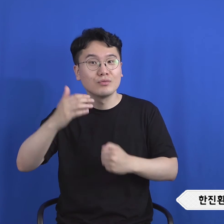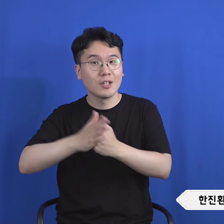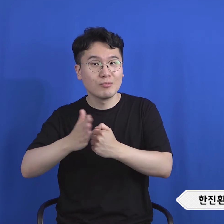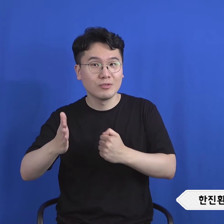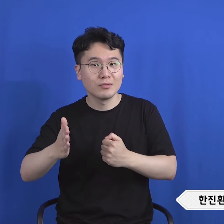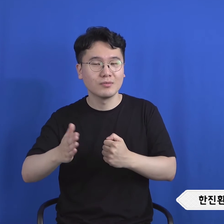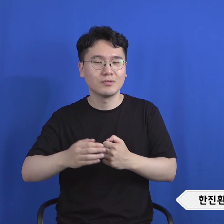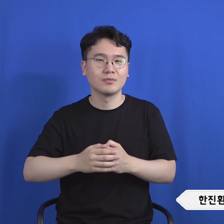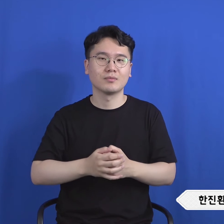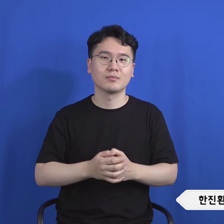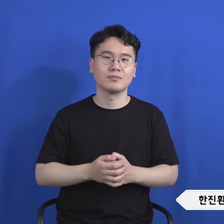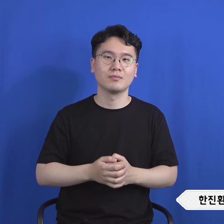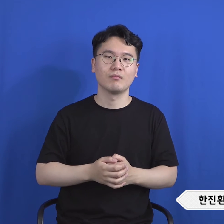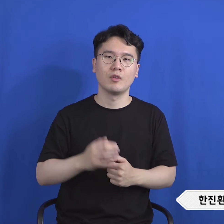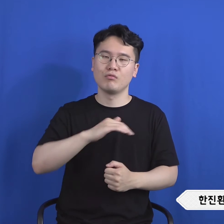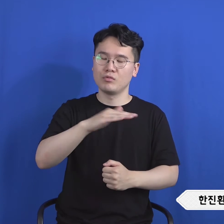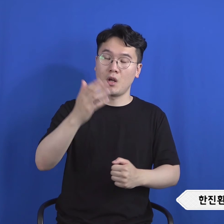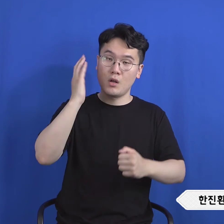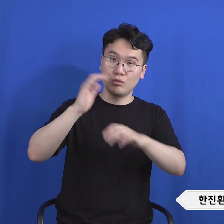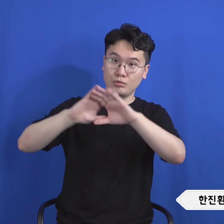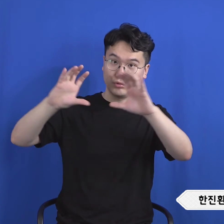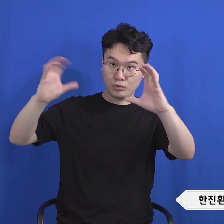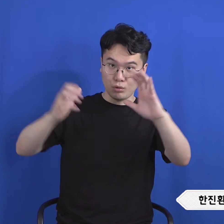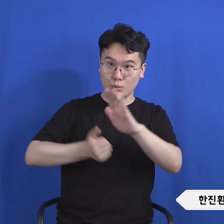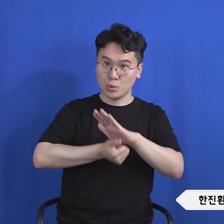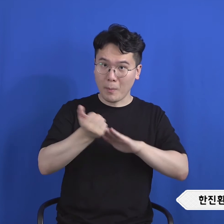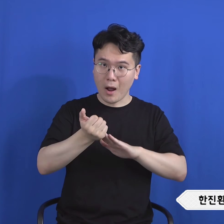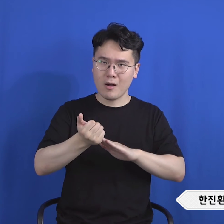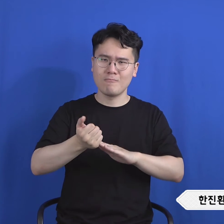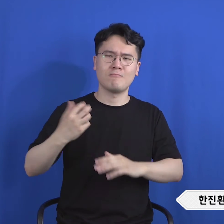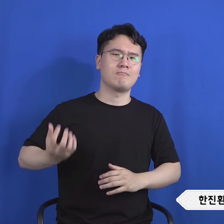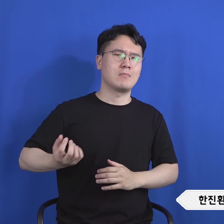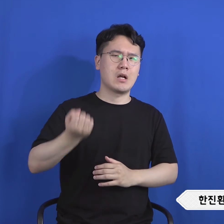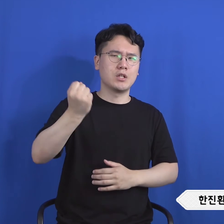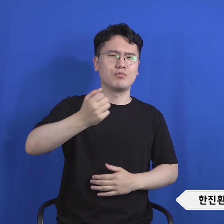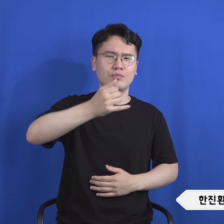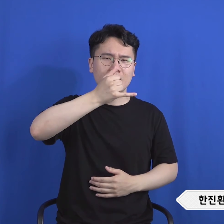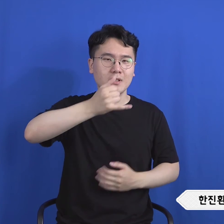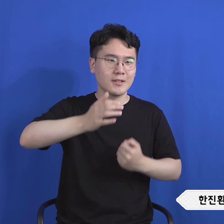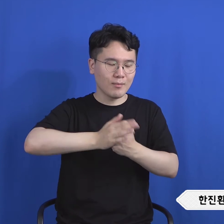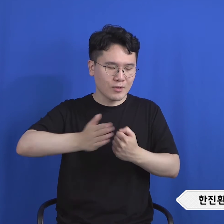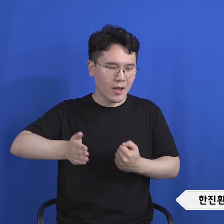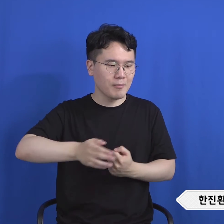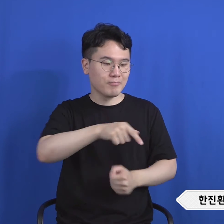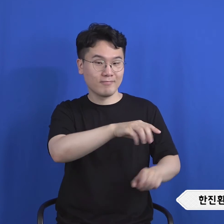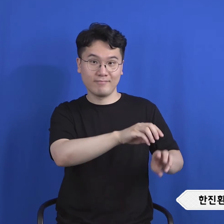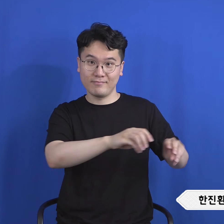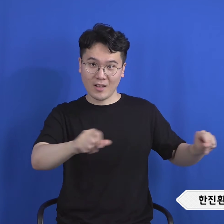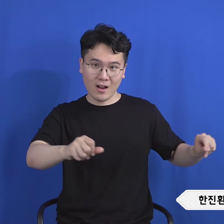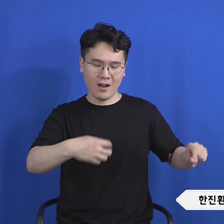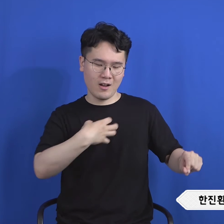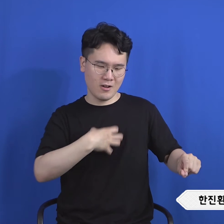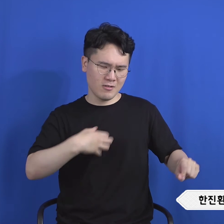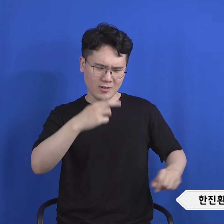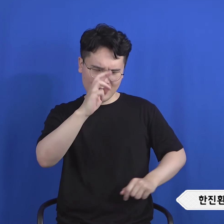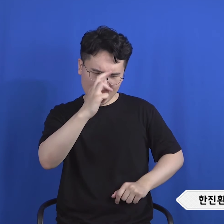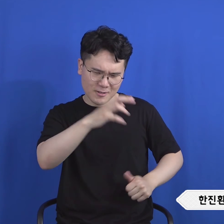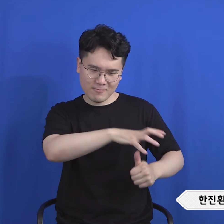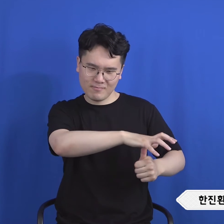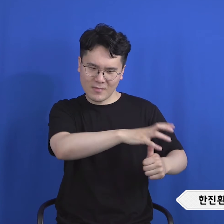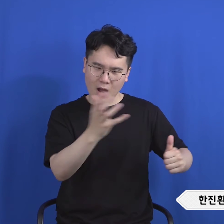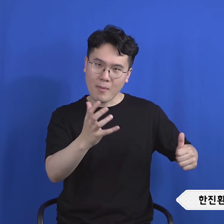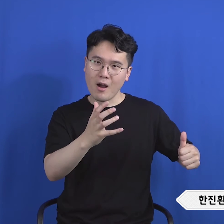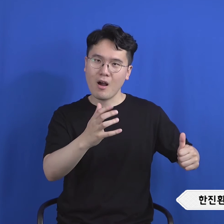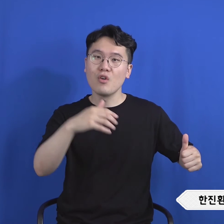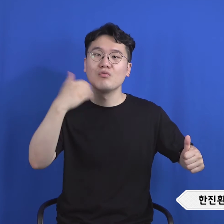우리가 천국 소망 분명히 가지고 있기 때문에 이 땅의 모든 걱정, 근심, 고난 그 모든 것으로부터 해방된